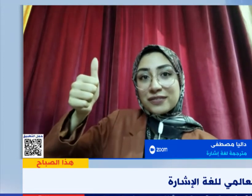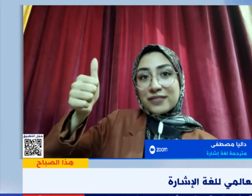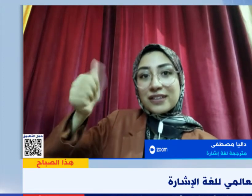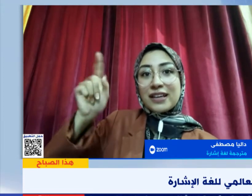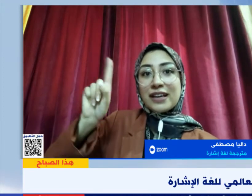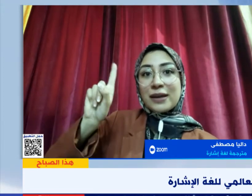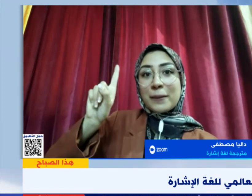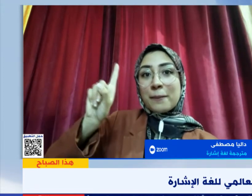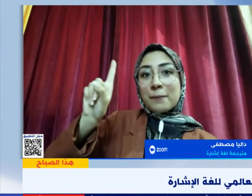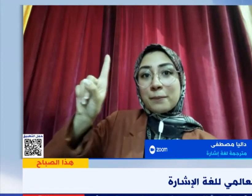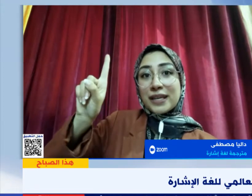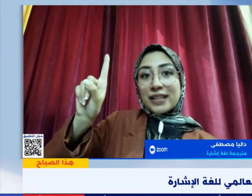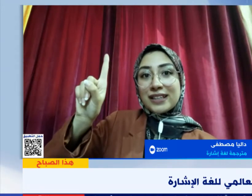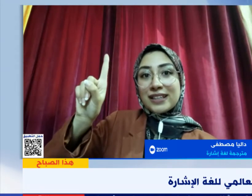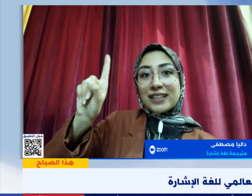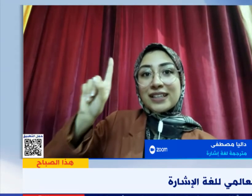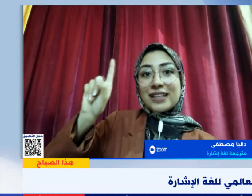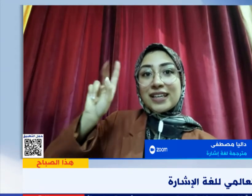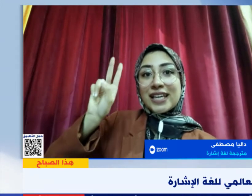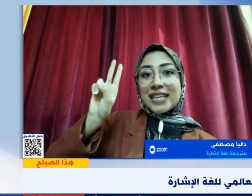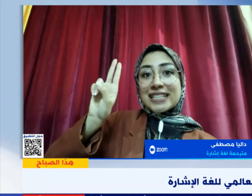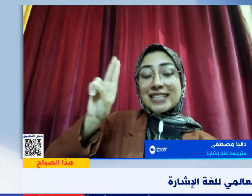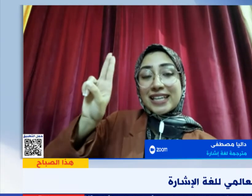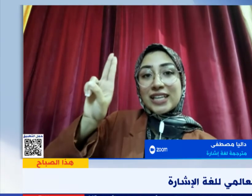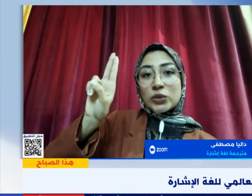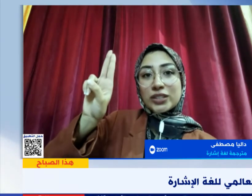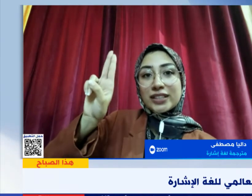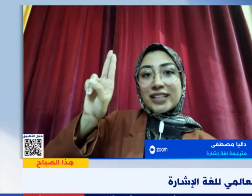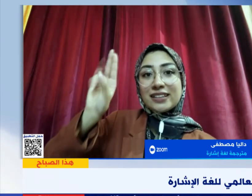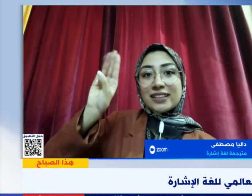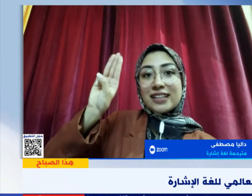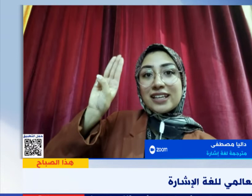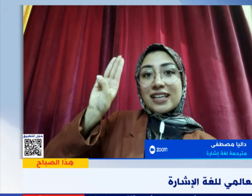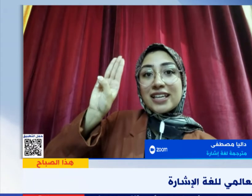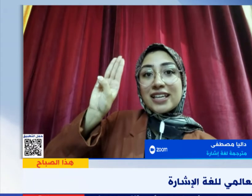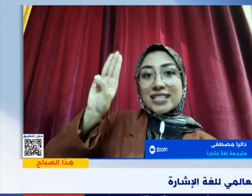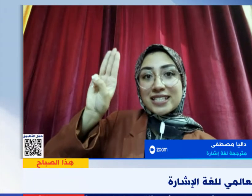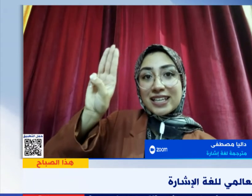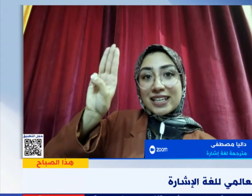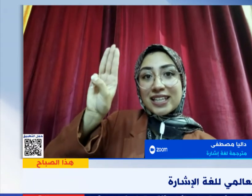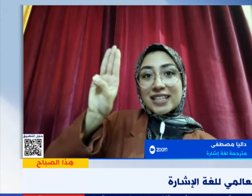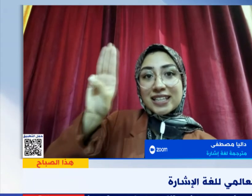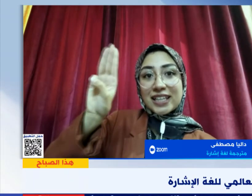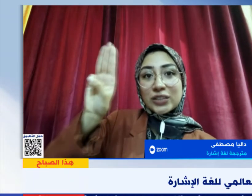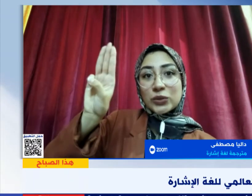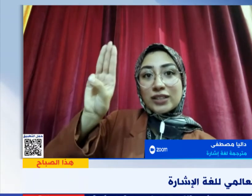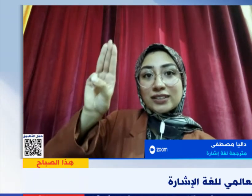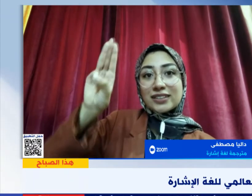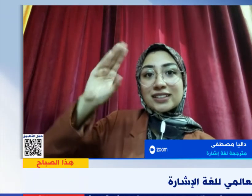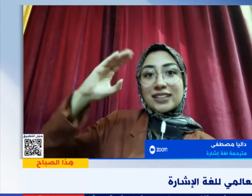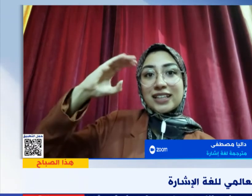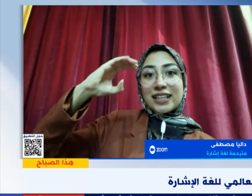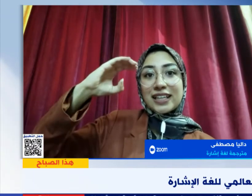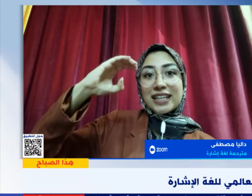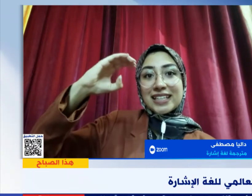الف ب ت نقطتين، س تلات